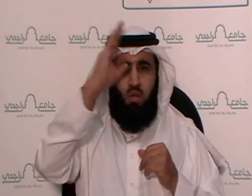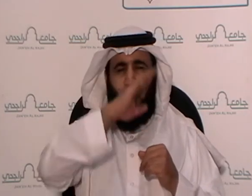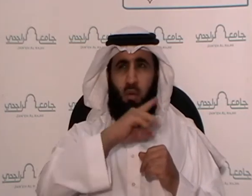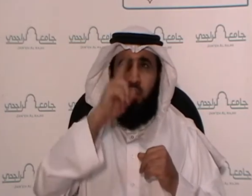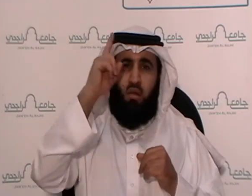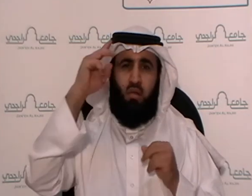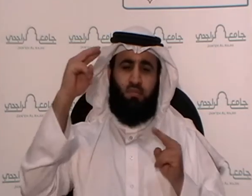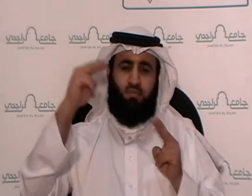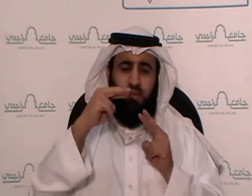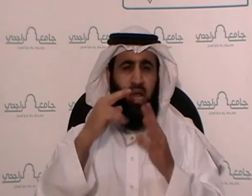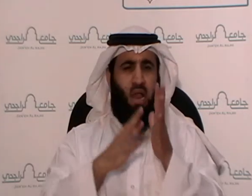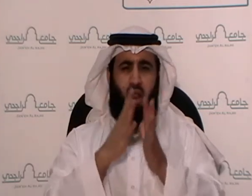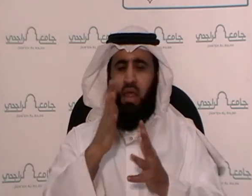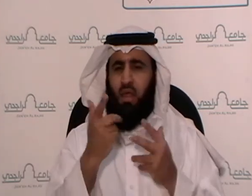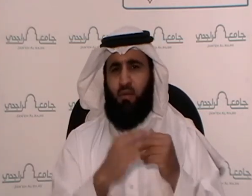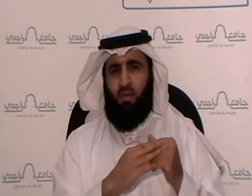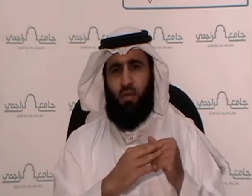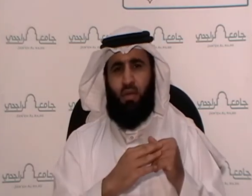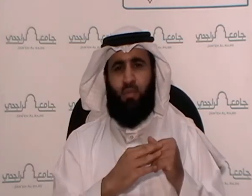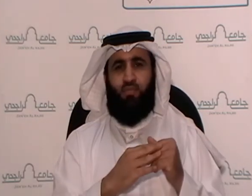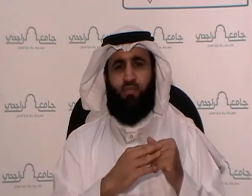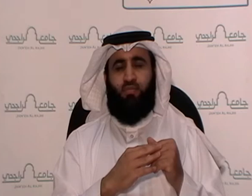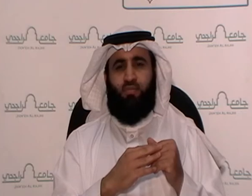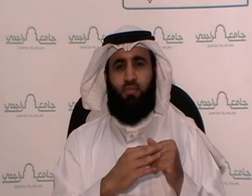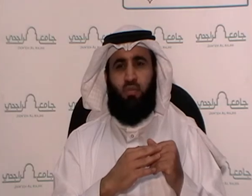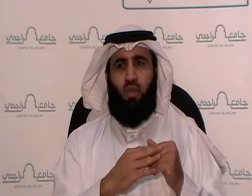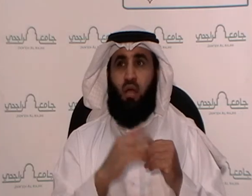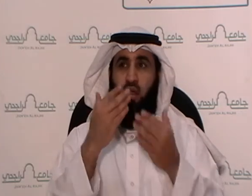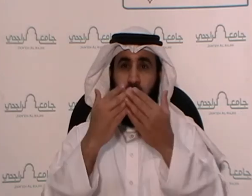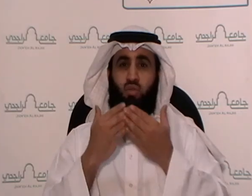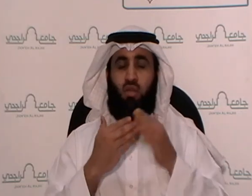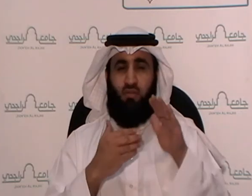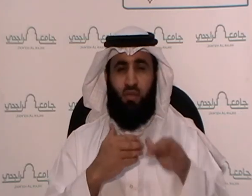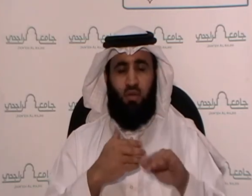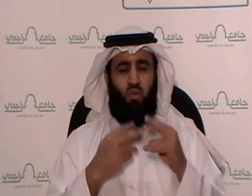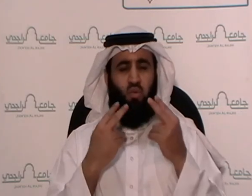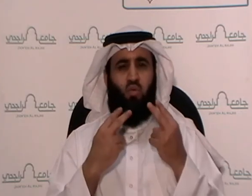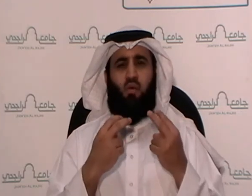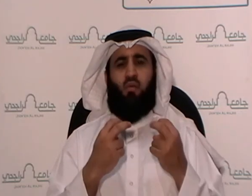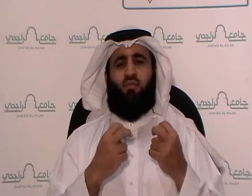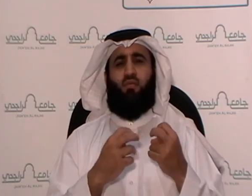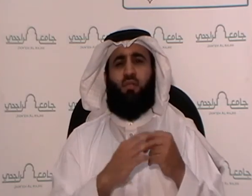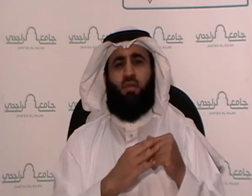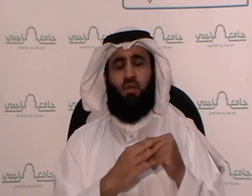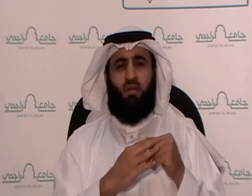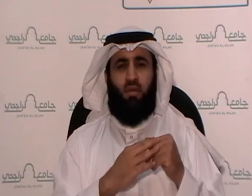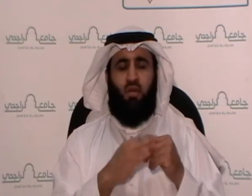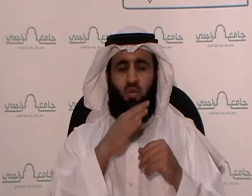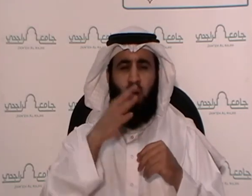القيامة؟ وأي شفاعة يرجوها من سيد الأولين والآخرين صلى الله